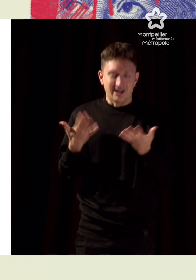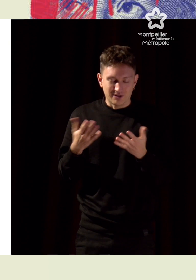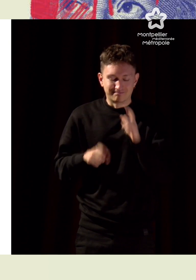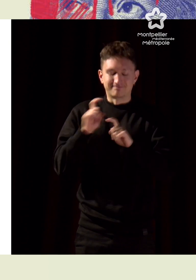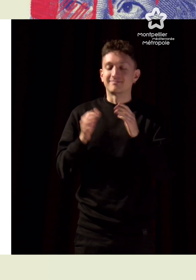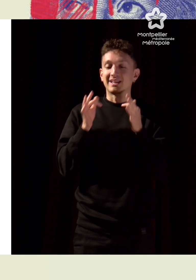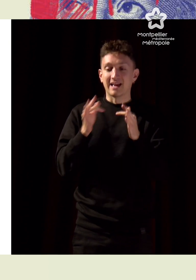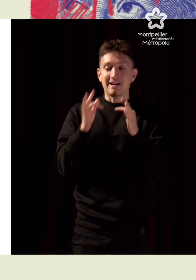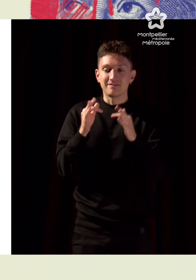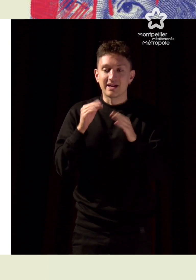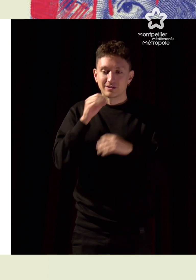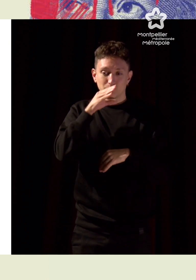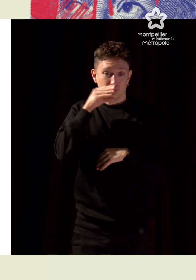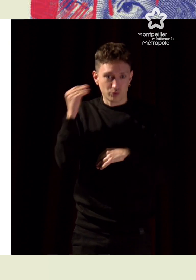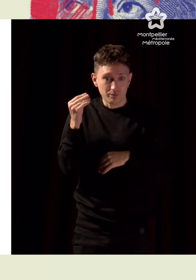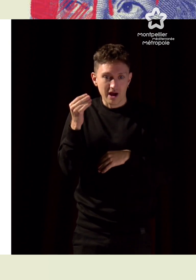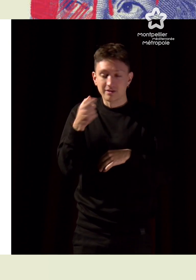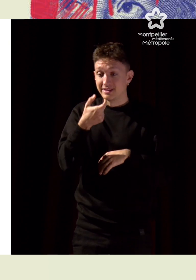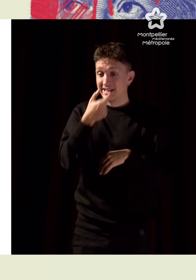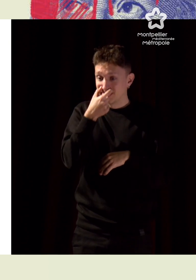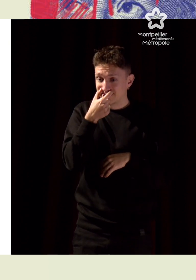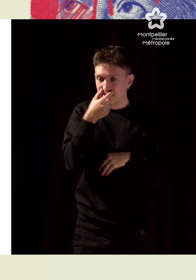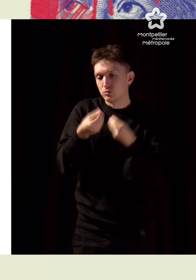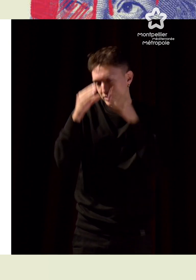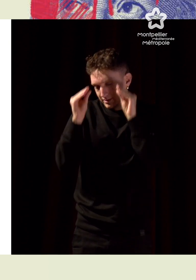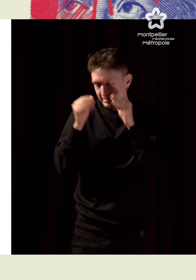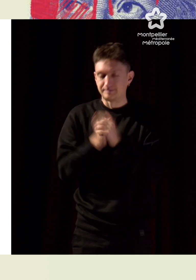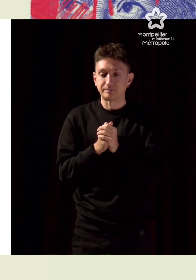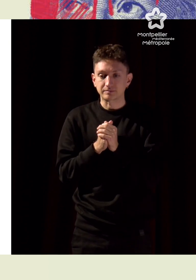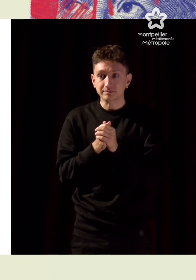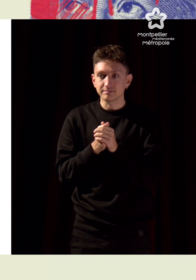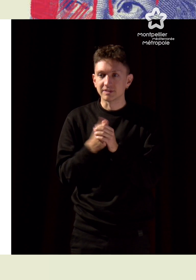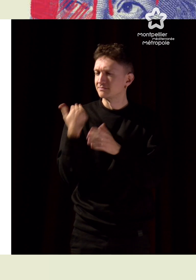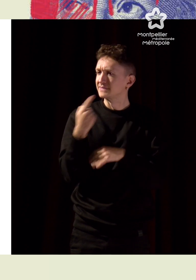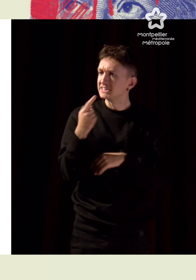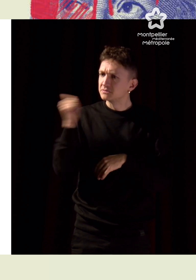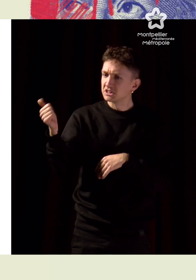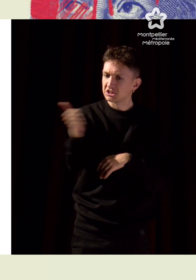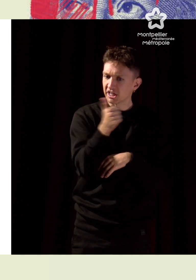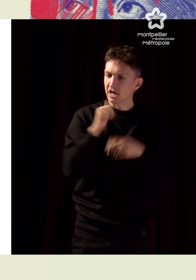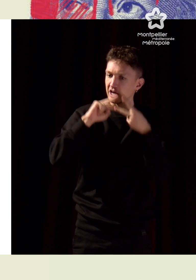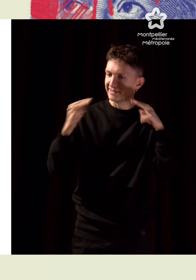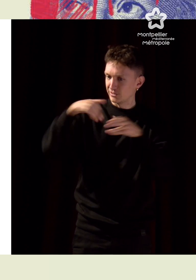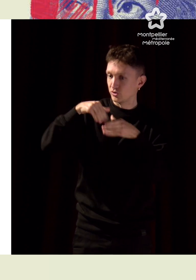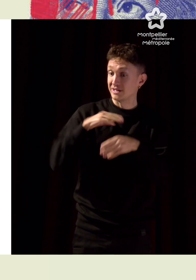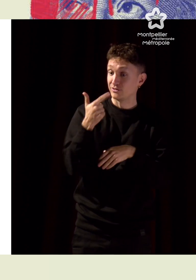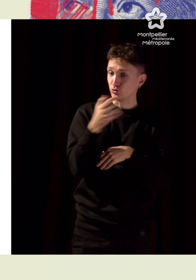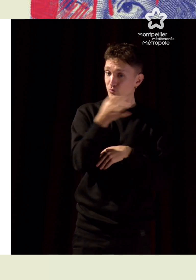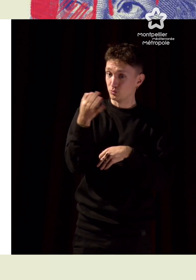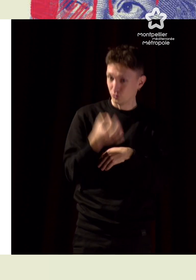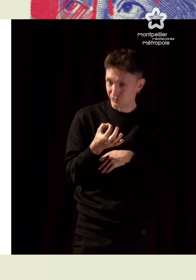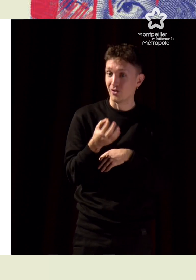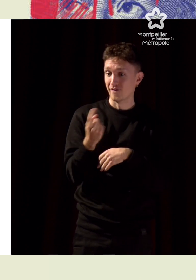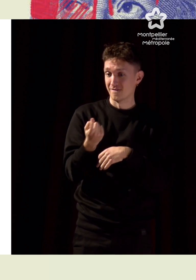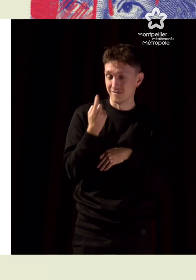Néandertal. Néandertal, alors quand je vous dis que vous avez reçu 2% de Néandertal, ça veut dire que grosso modo, il y